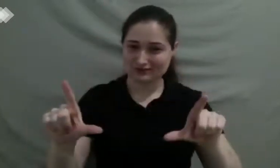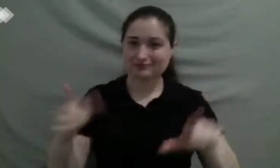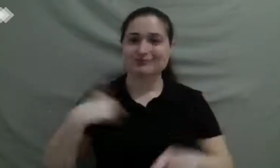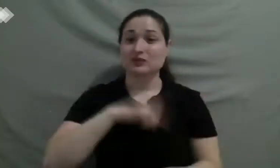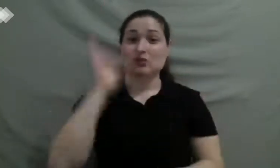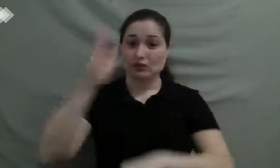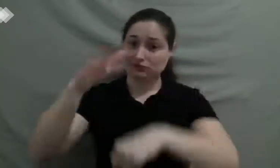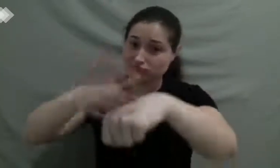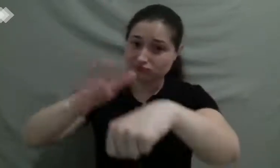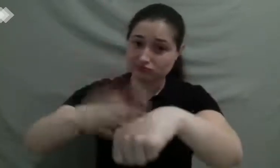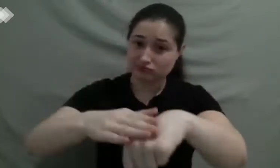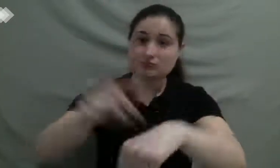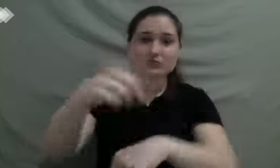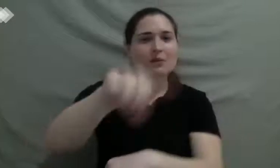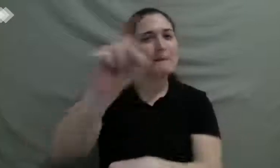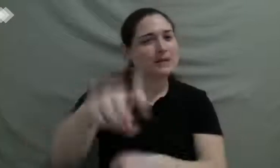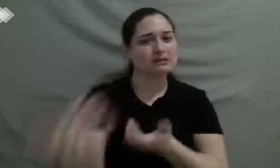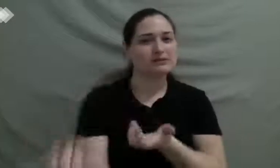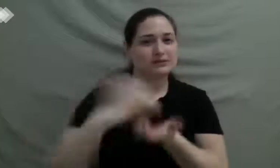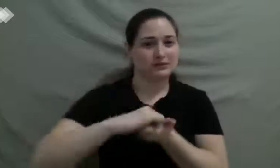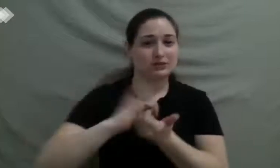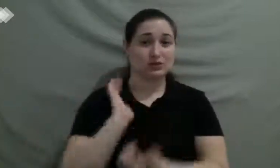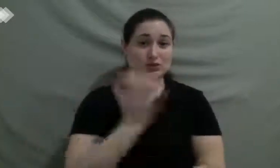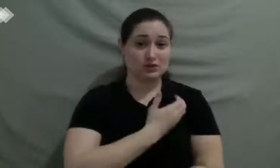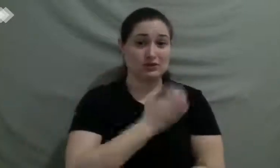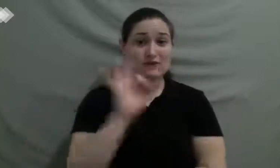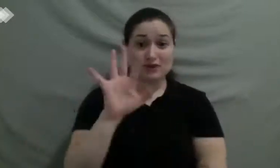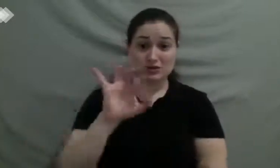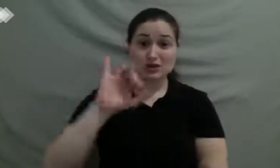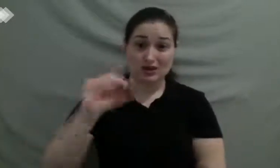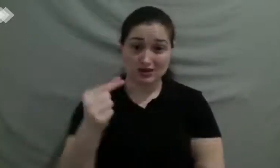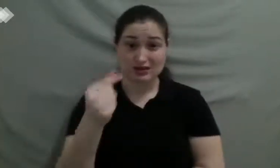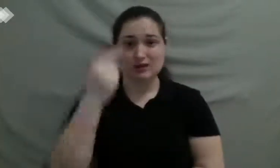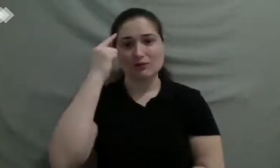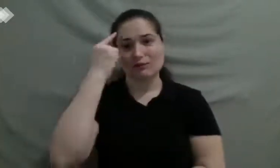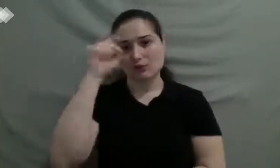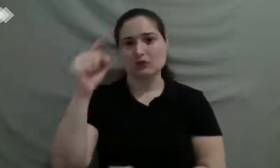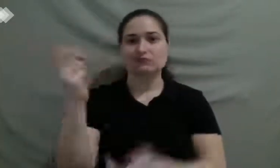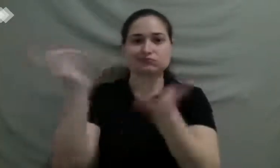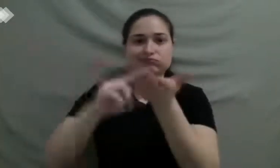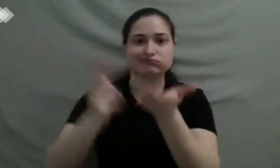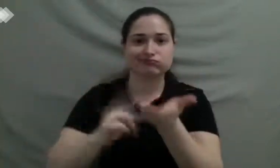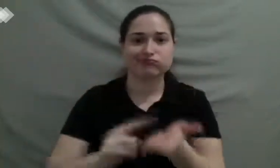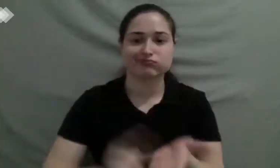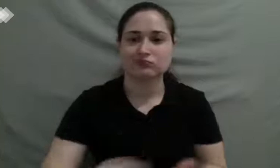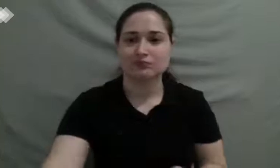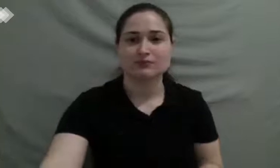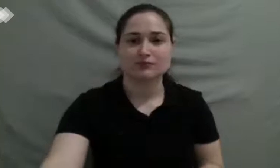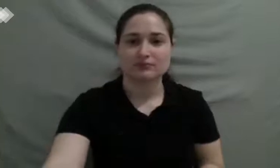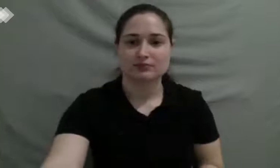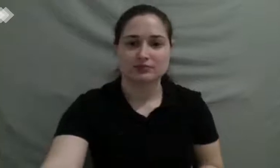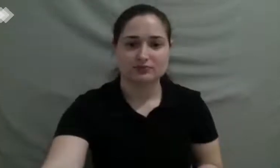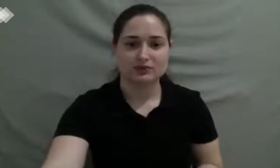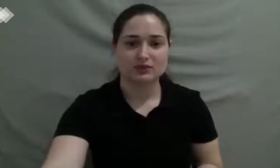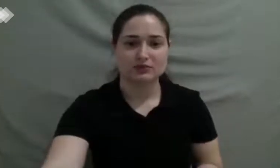dar seguimiento porque lo vamos a hacer inscribiéndose. Así que estén atentos, nosotros vamos a